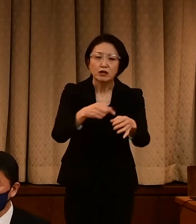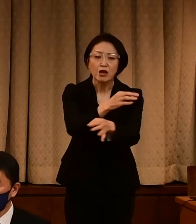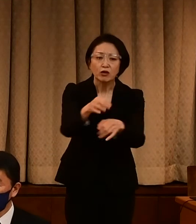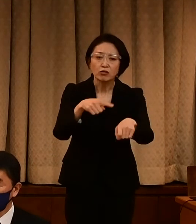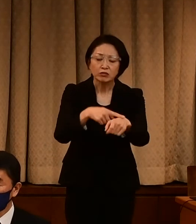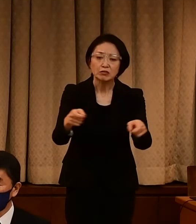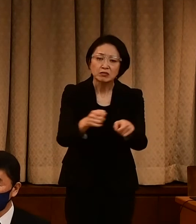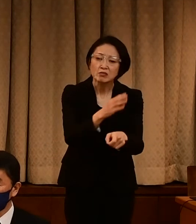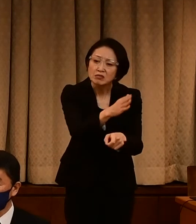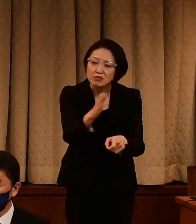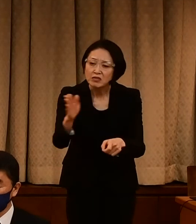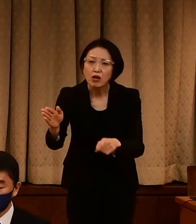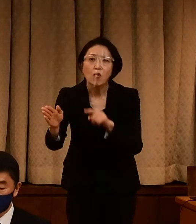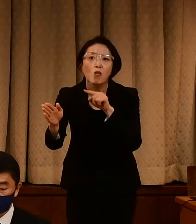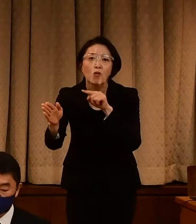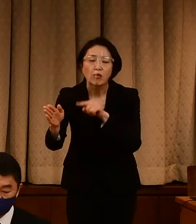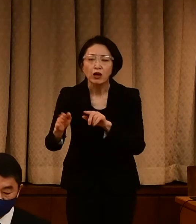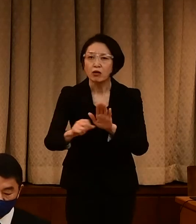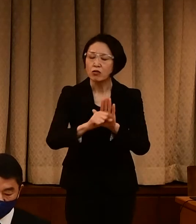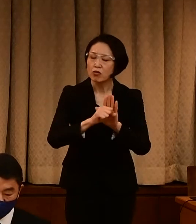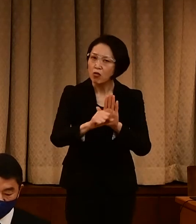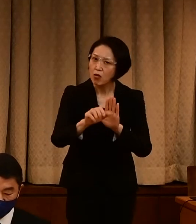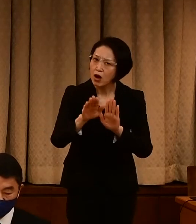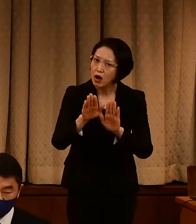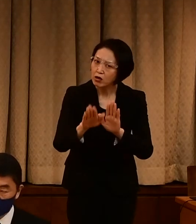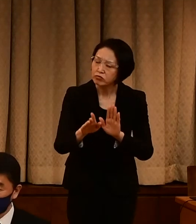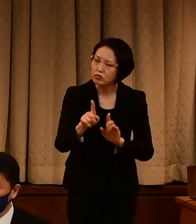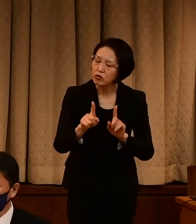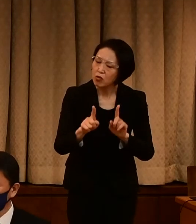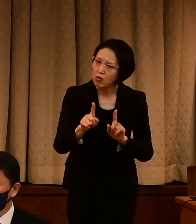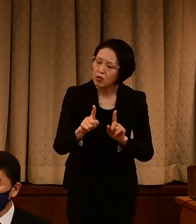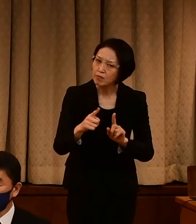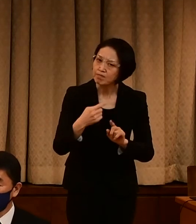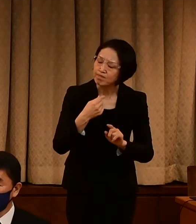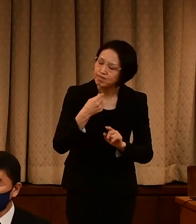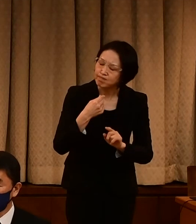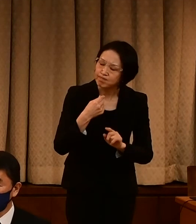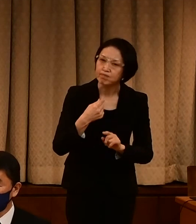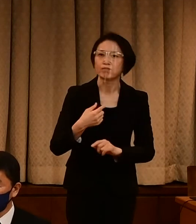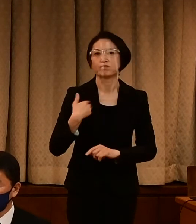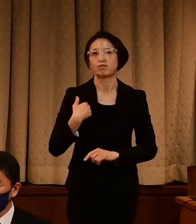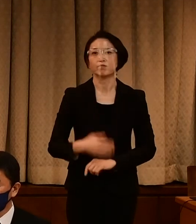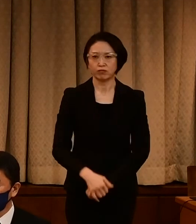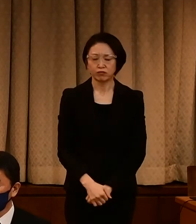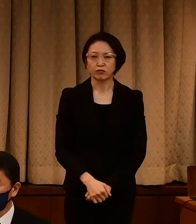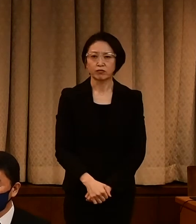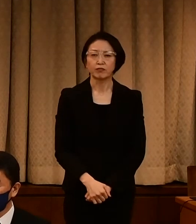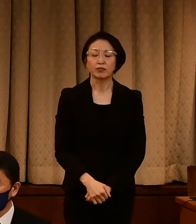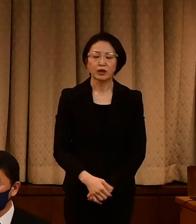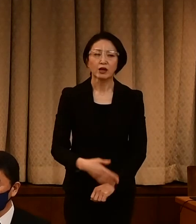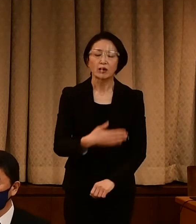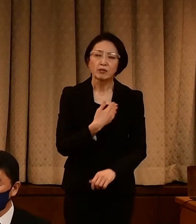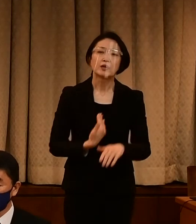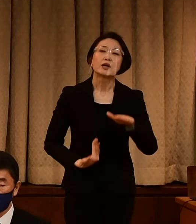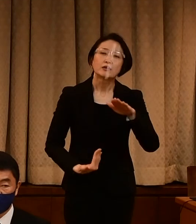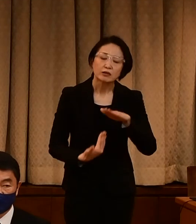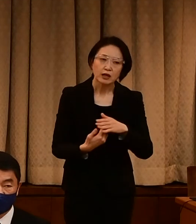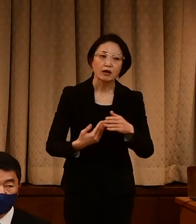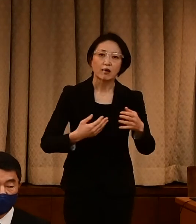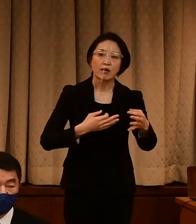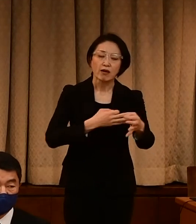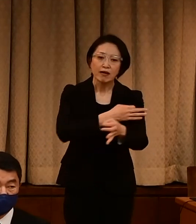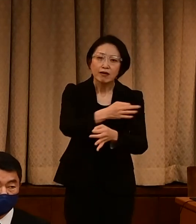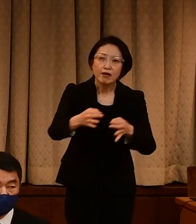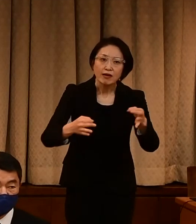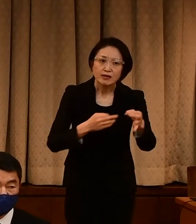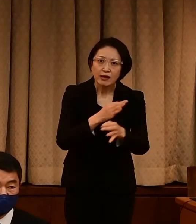ということ、そういうこともありまして、できる限り、経済的な影響を考えたならばですね、